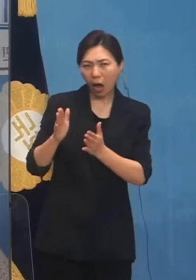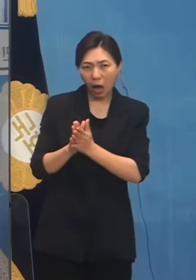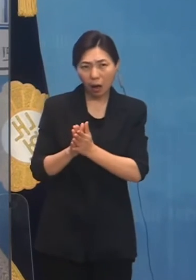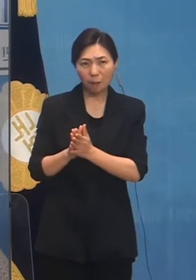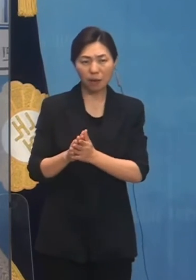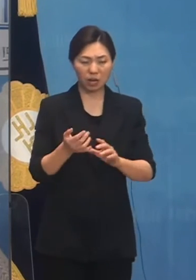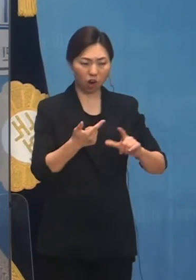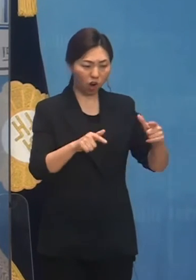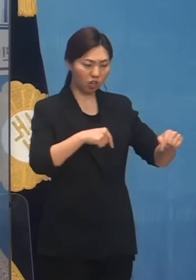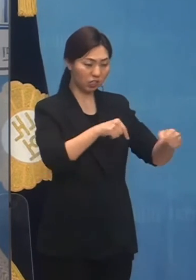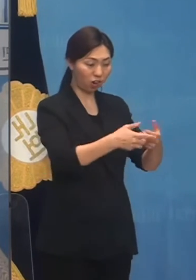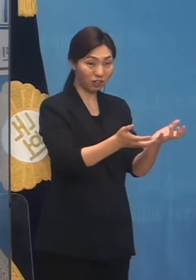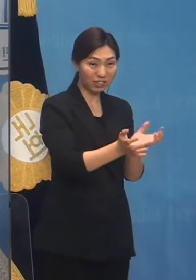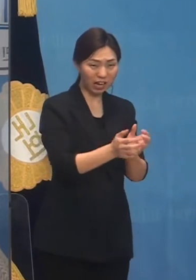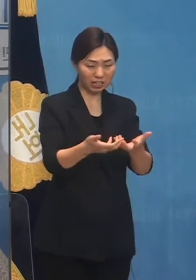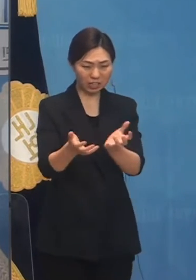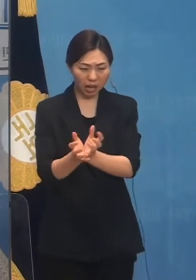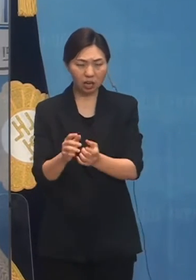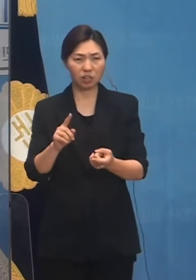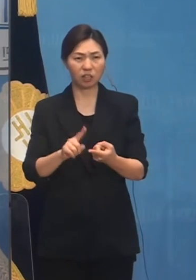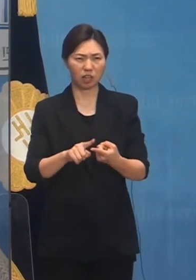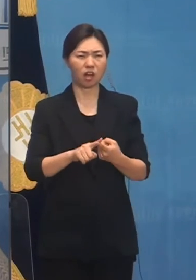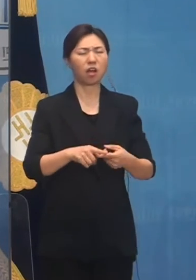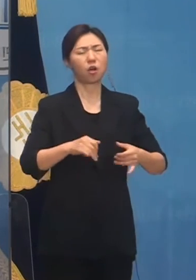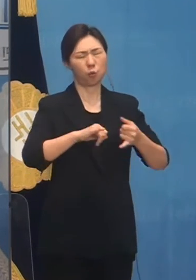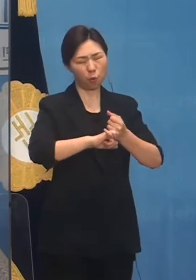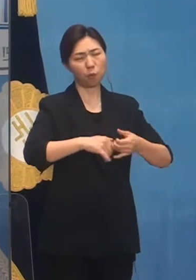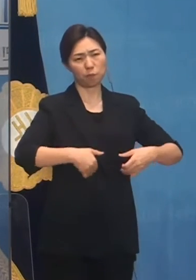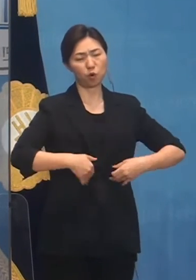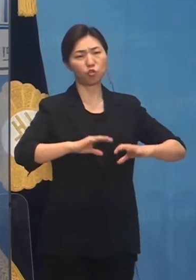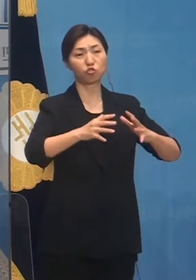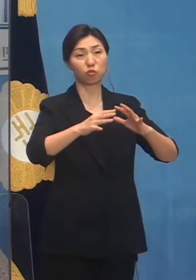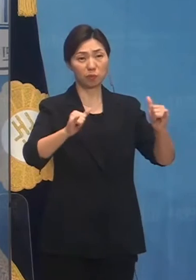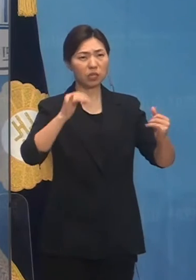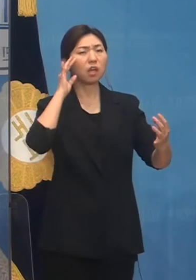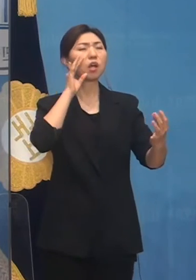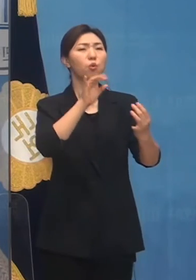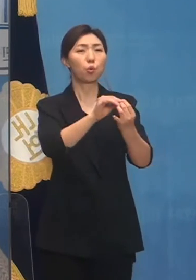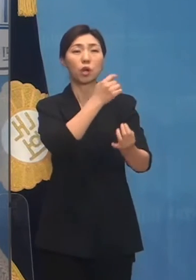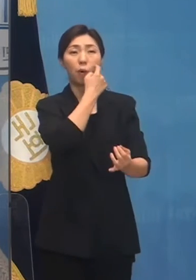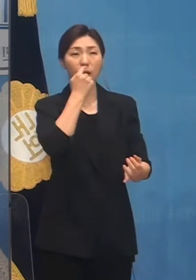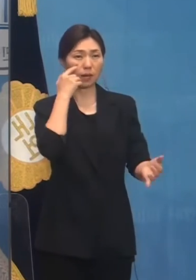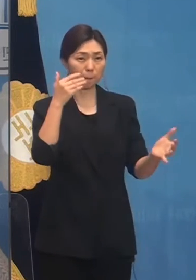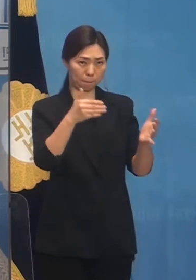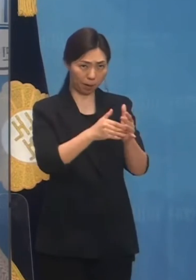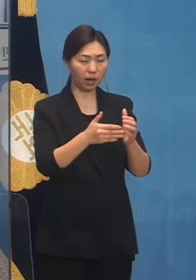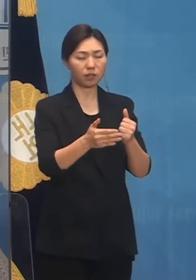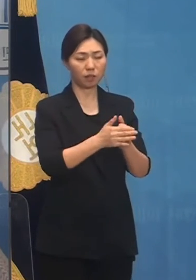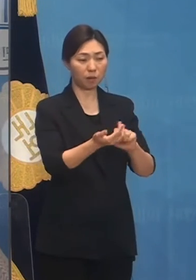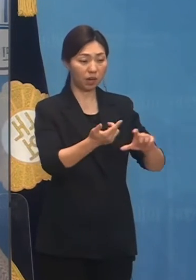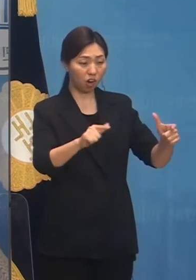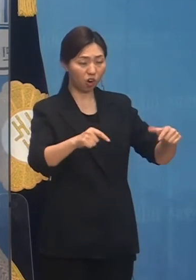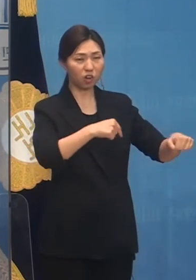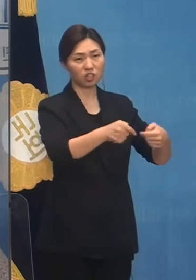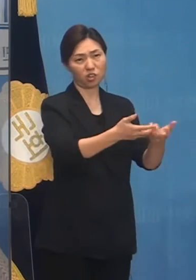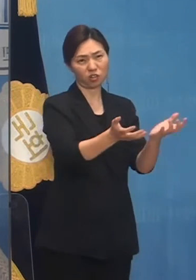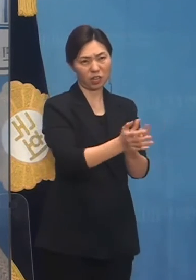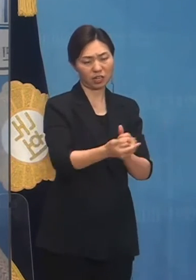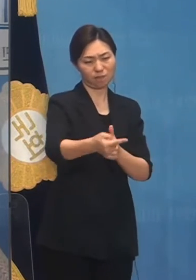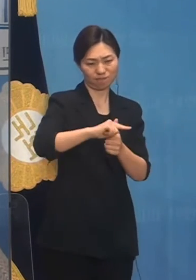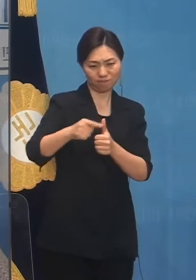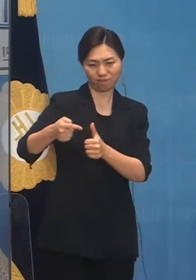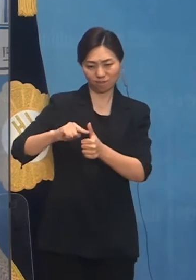대한 상당한 정도의 국민적 동의가 확인된 만큼 모든 정당들이 이 논의에 참여할 것을